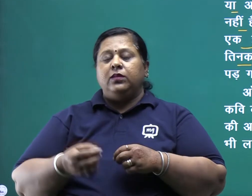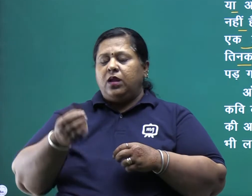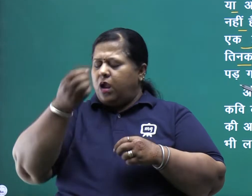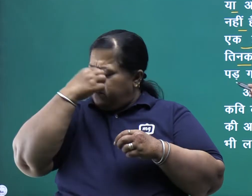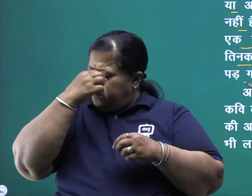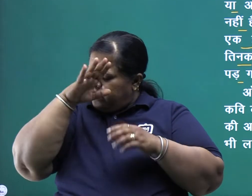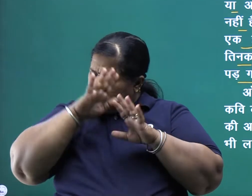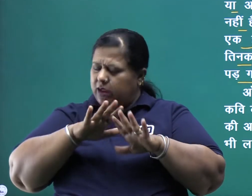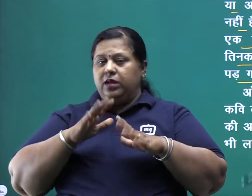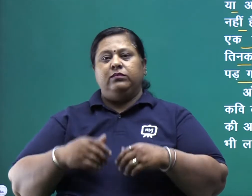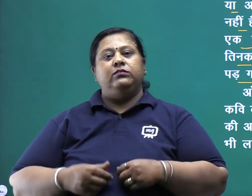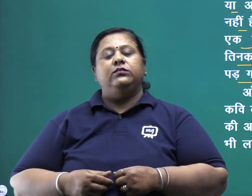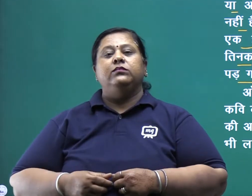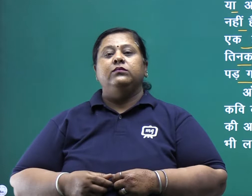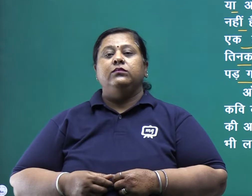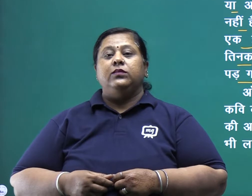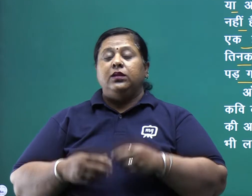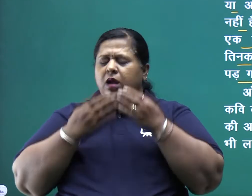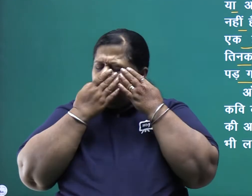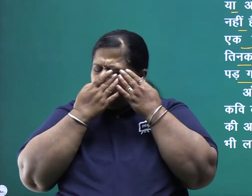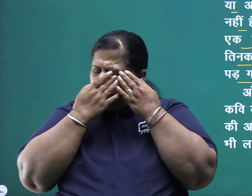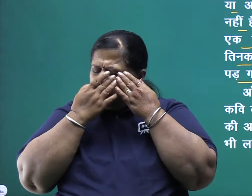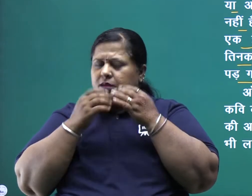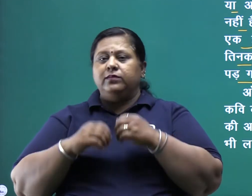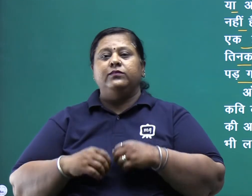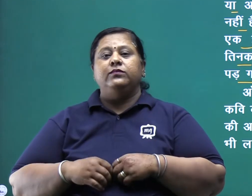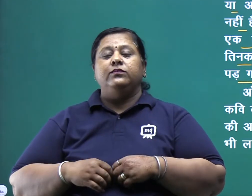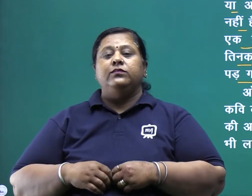आकर पड़ गया। आँख में